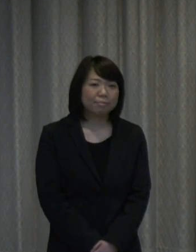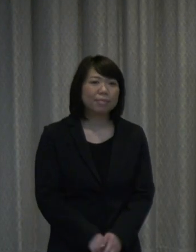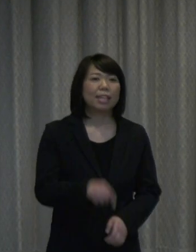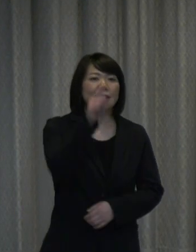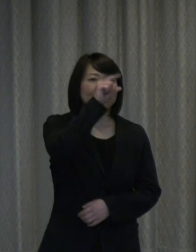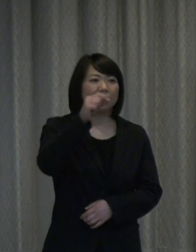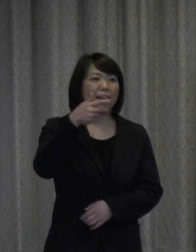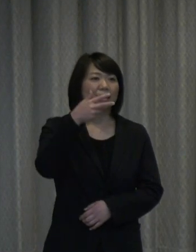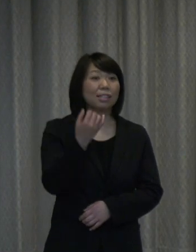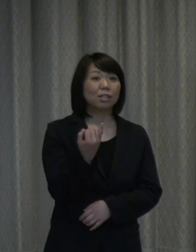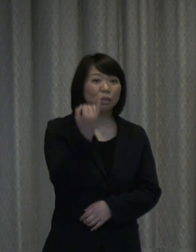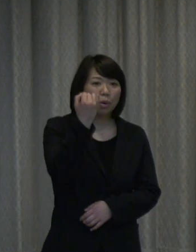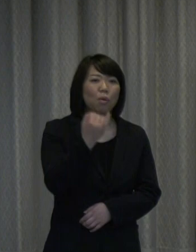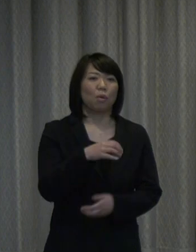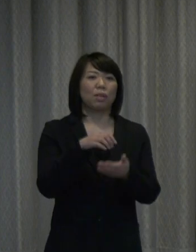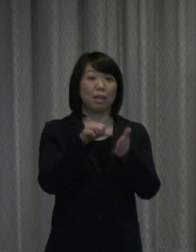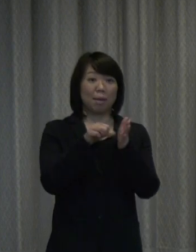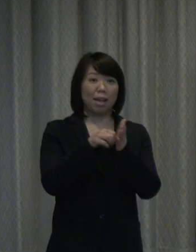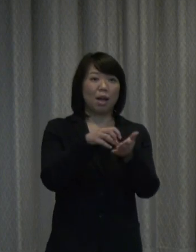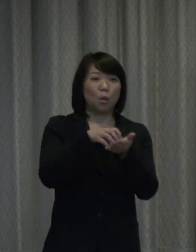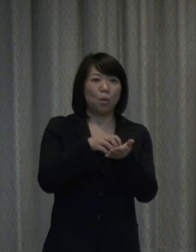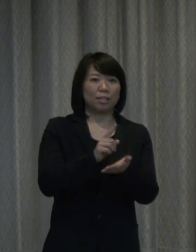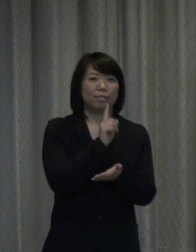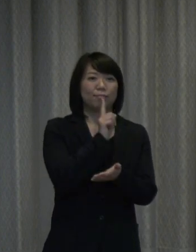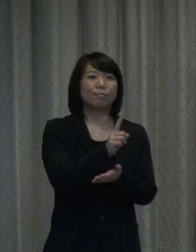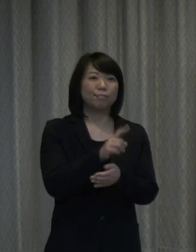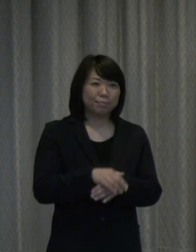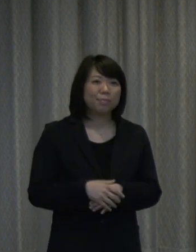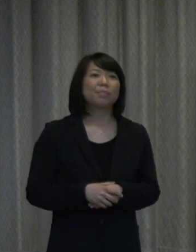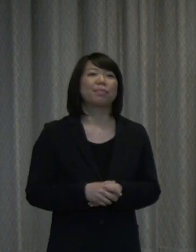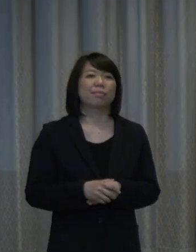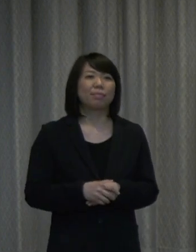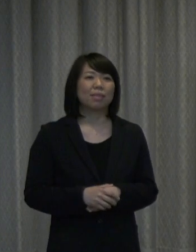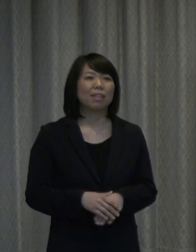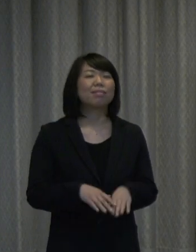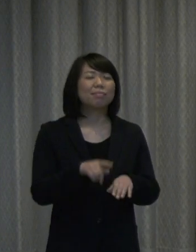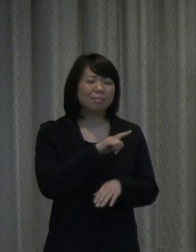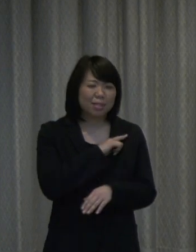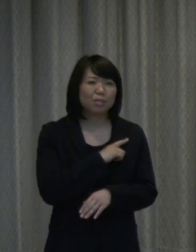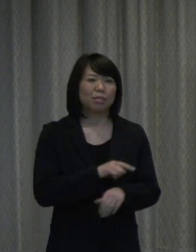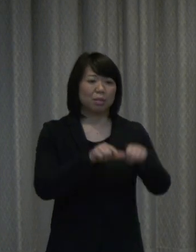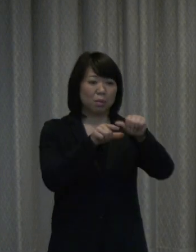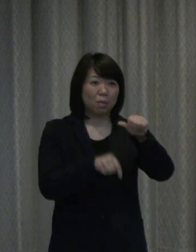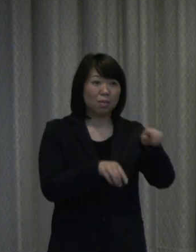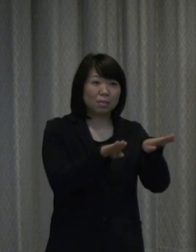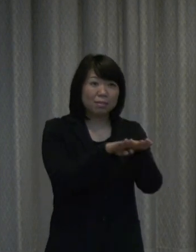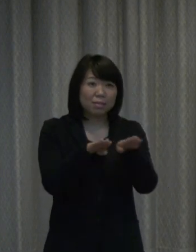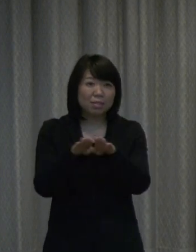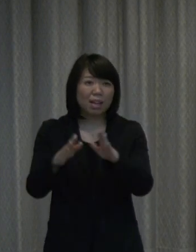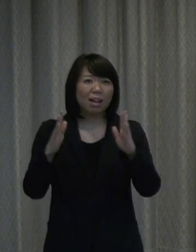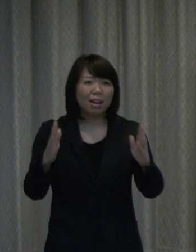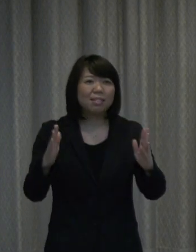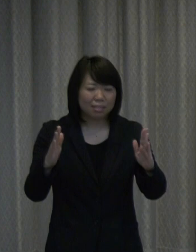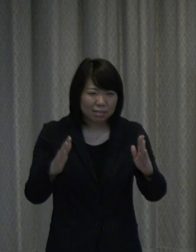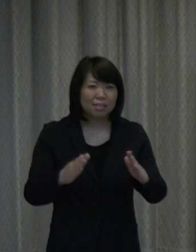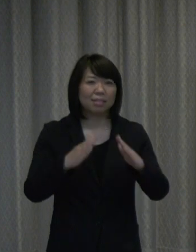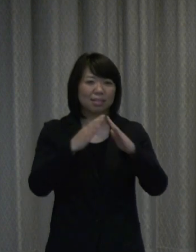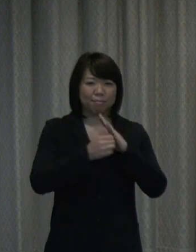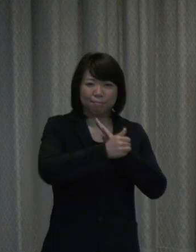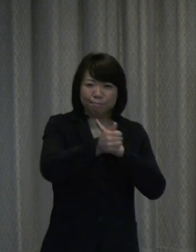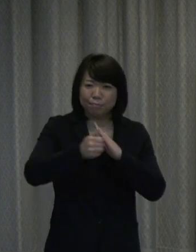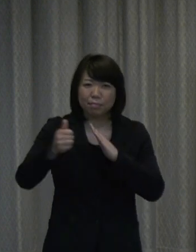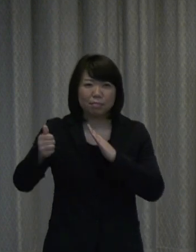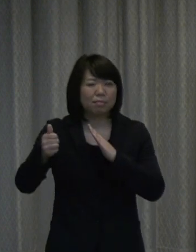仙台市長の郡でございます。はじめに、このゴールデンウィークの期間中、外出の自粛